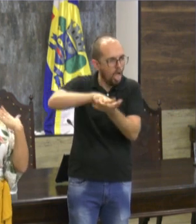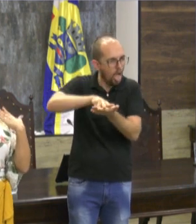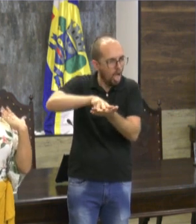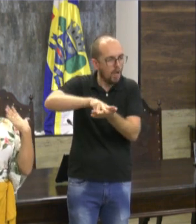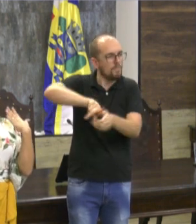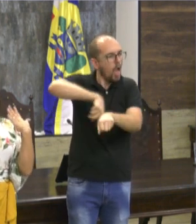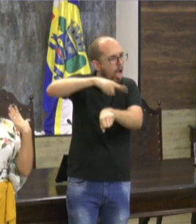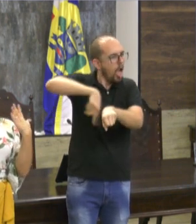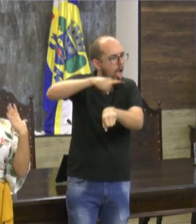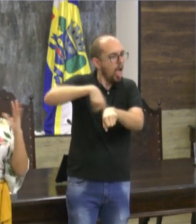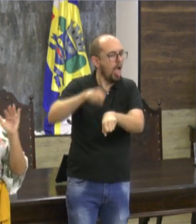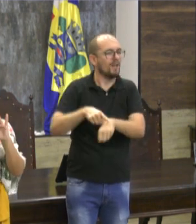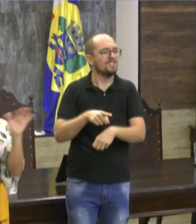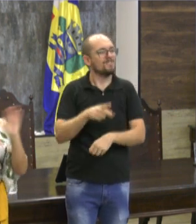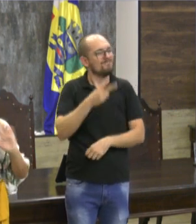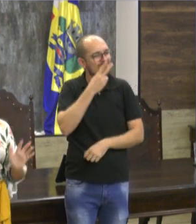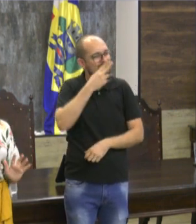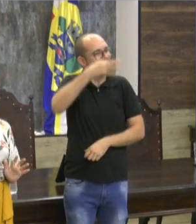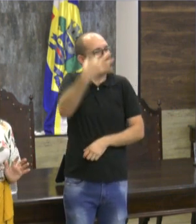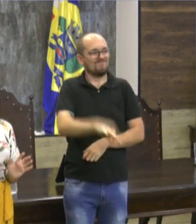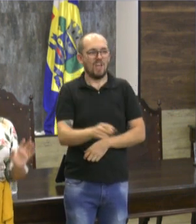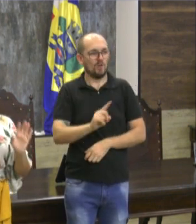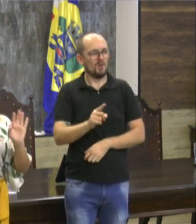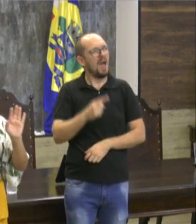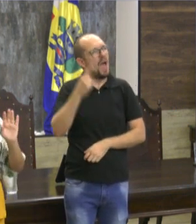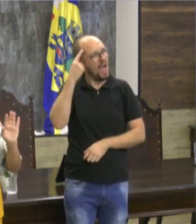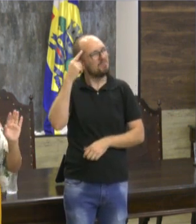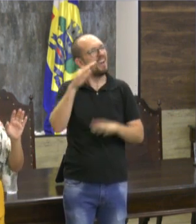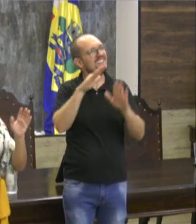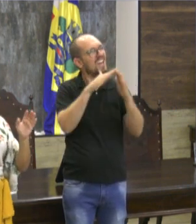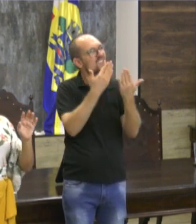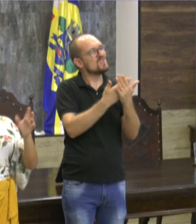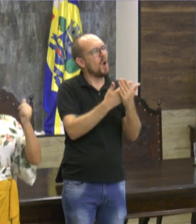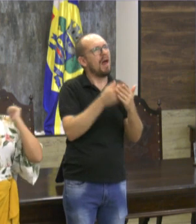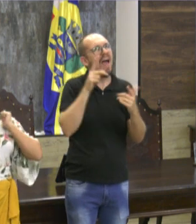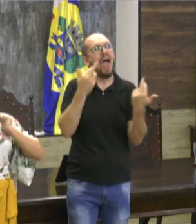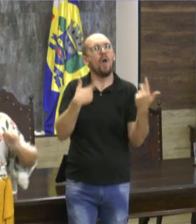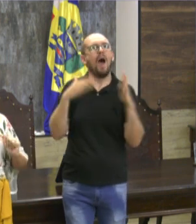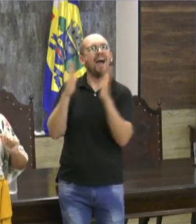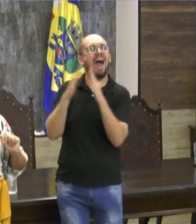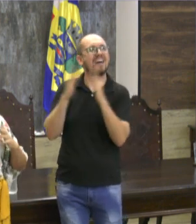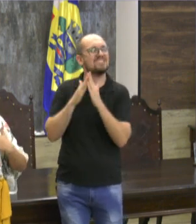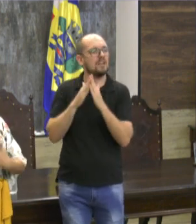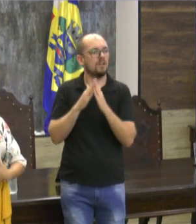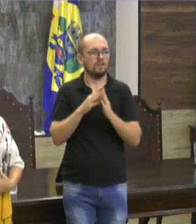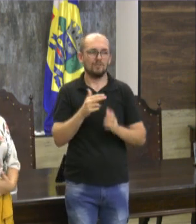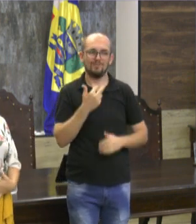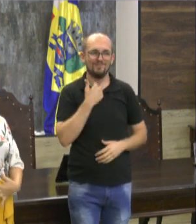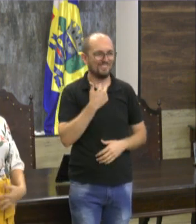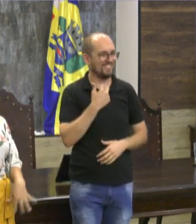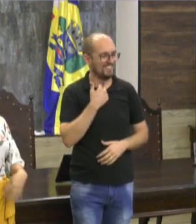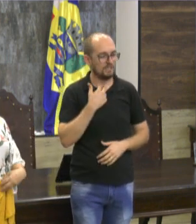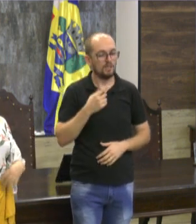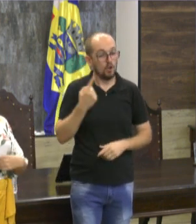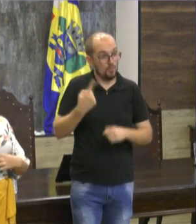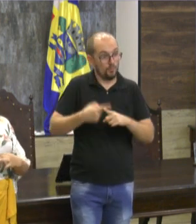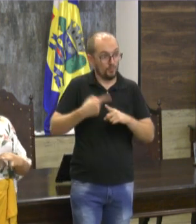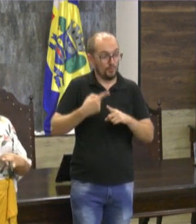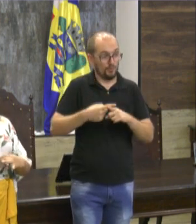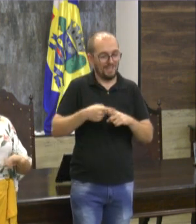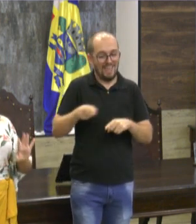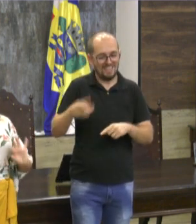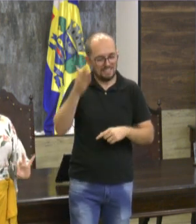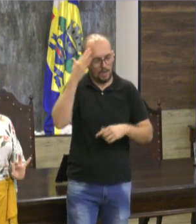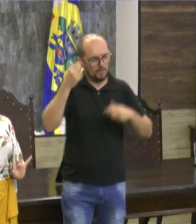eu acredito que ele entendia? A escola era a extensão da casa. Então, eu pego minha bolsa, ele sabe que o uniforme